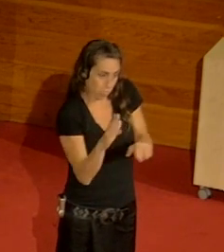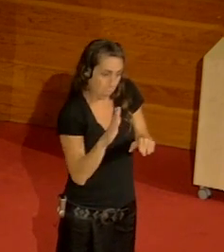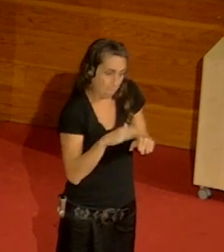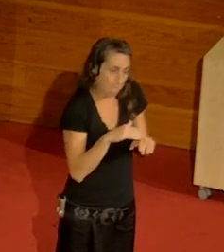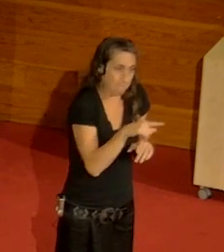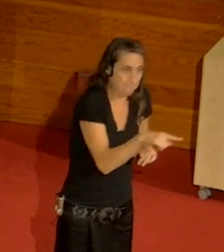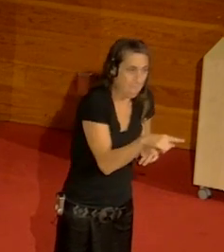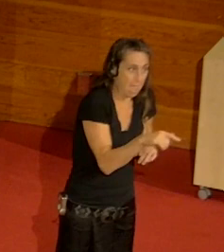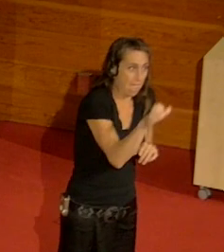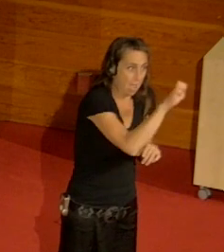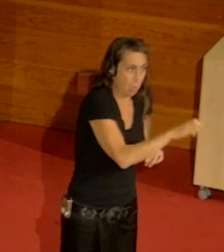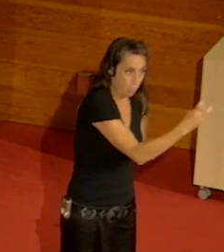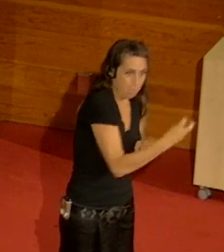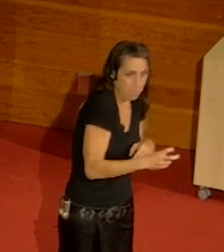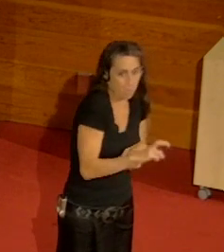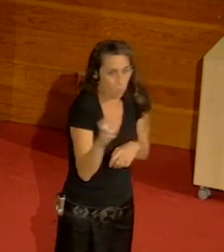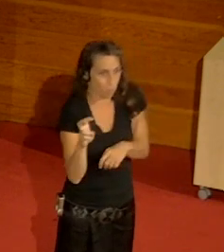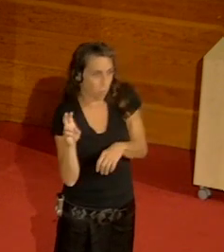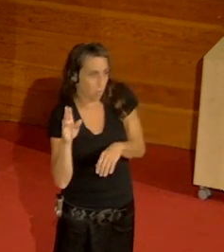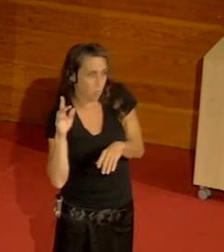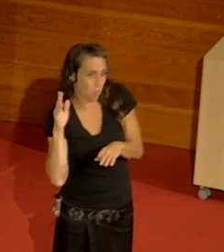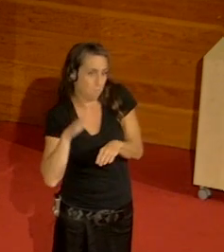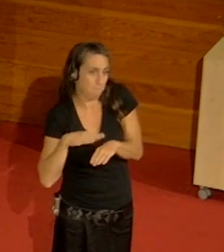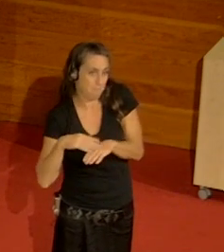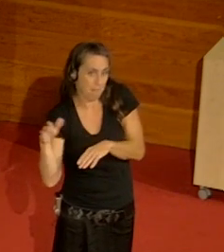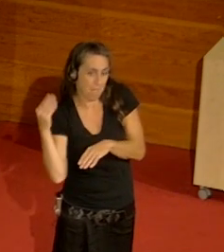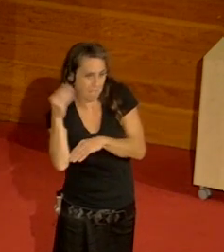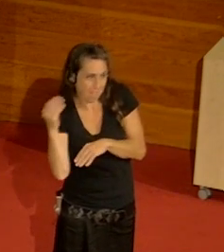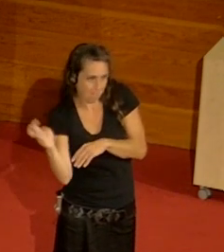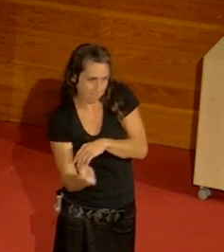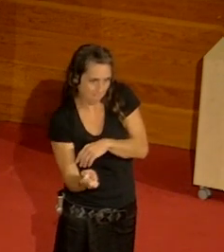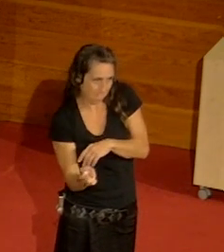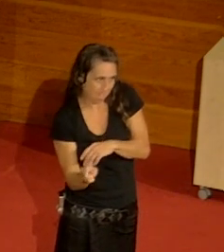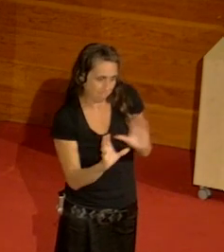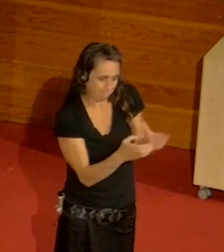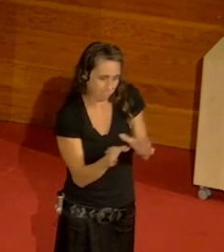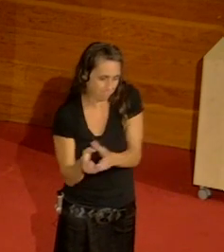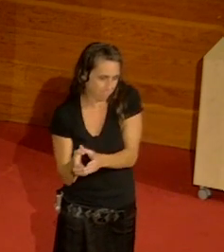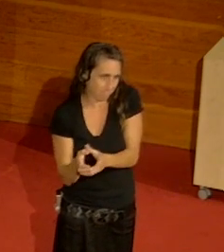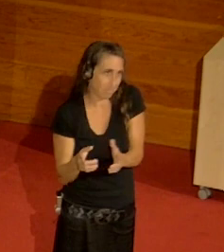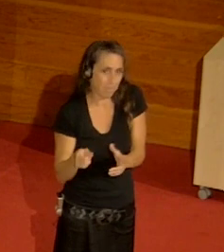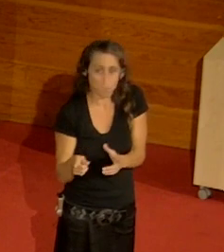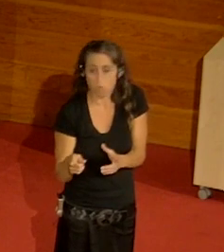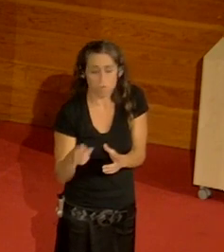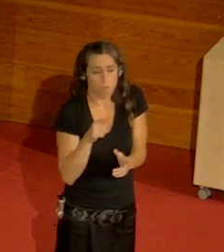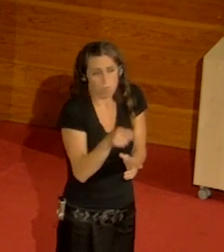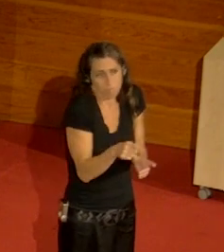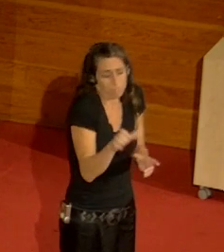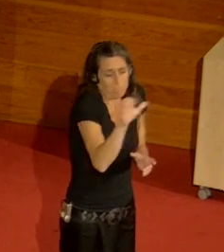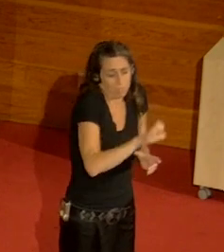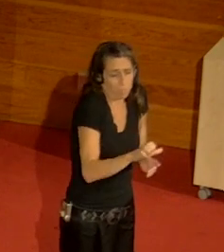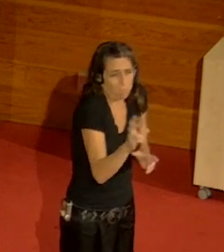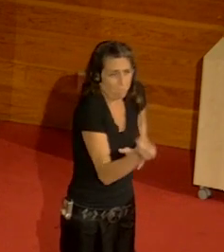Sí pero siempre Pero ellos siempre van a estar o sea el ultrar todo eso se fardy va a votar a Sas que es el partido entre